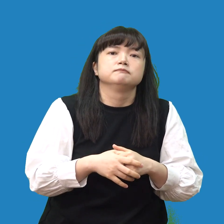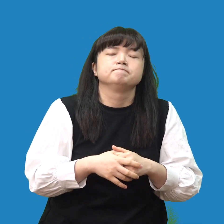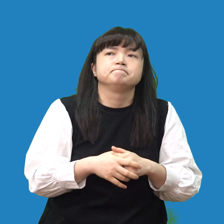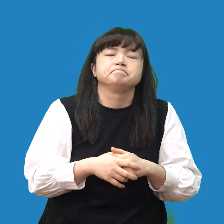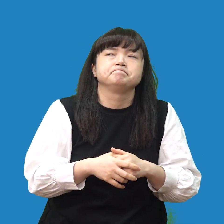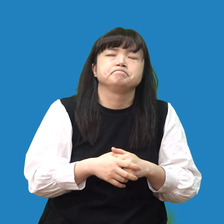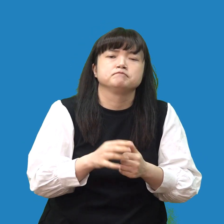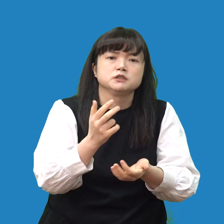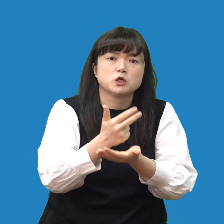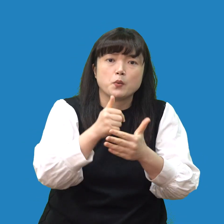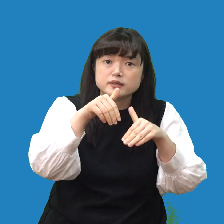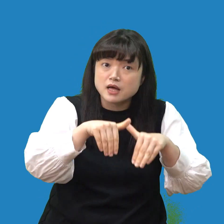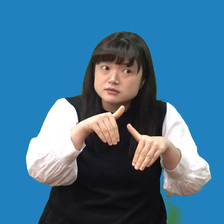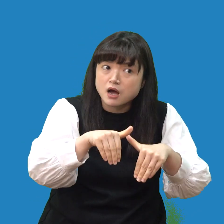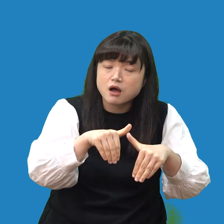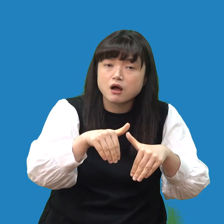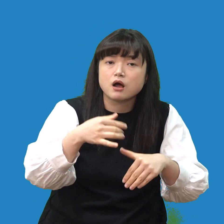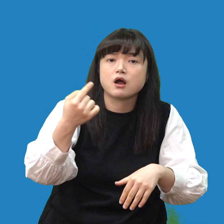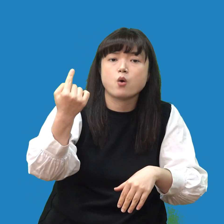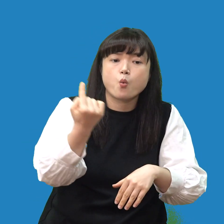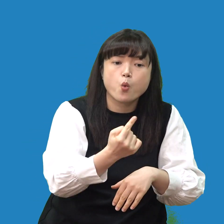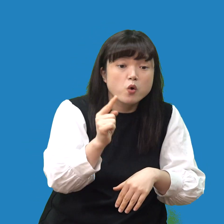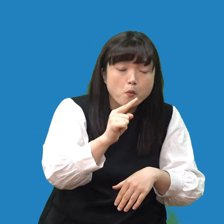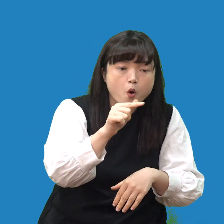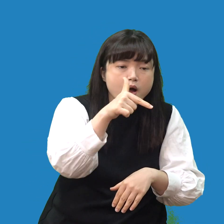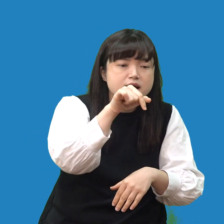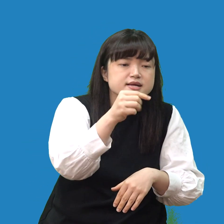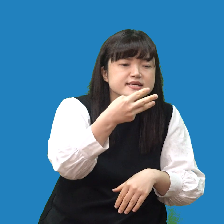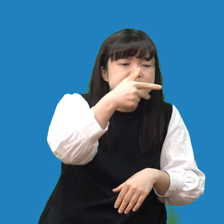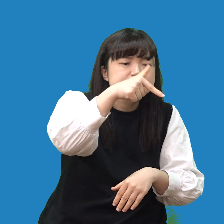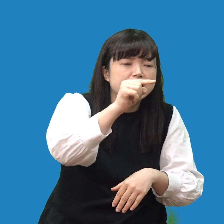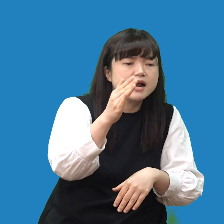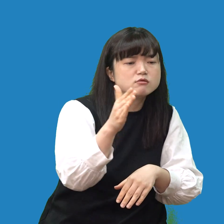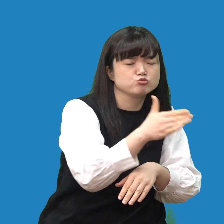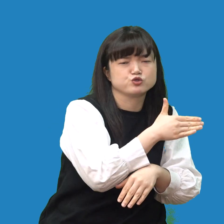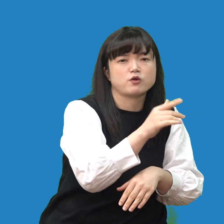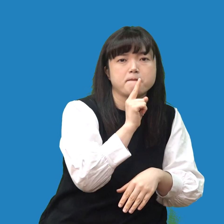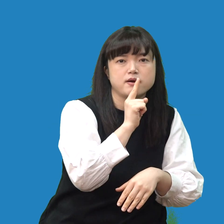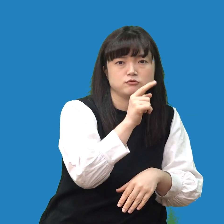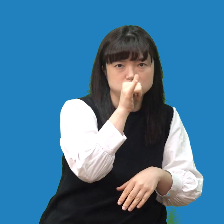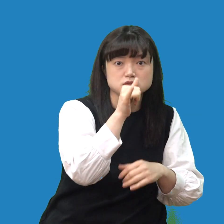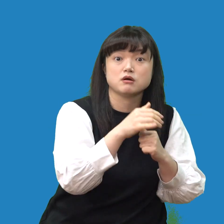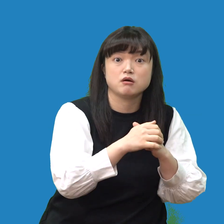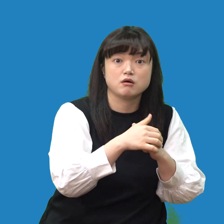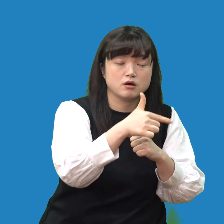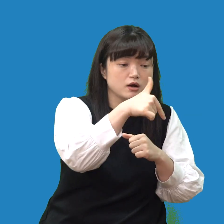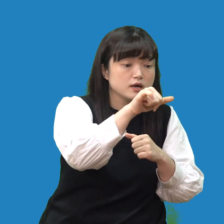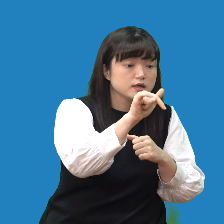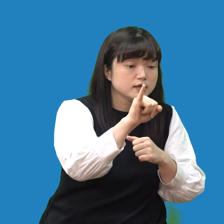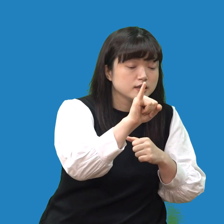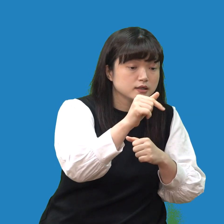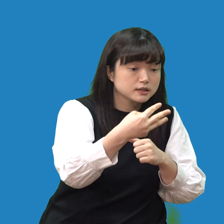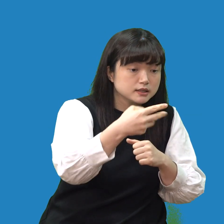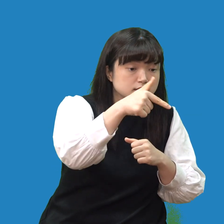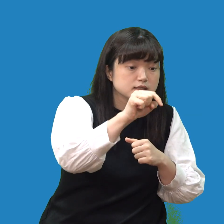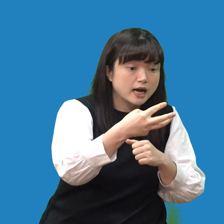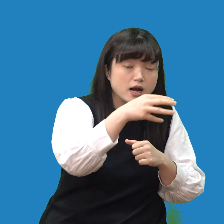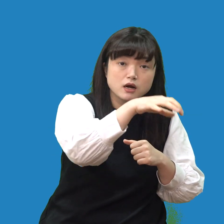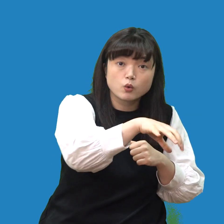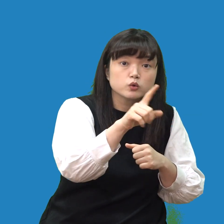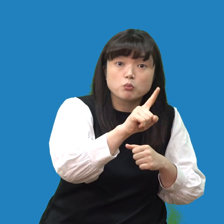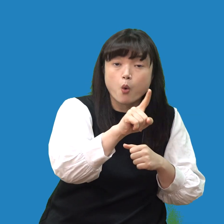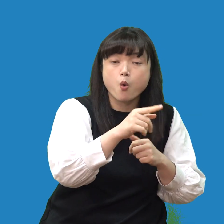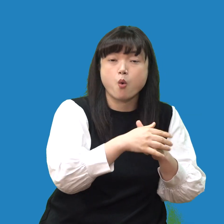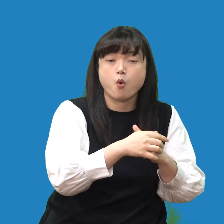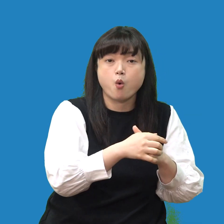여기에 여호와의 사자가 올라온 곳이 바로 길갈로부터라고 합니다. 이 길갈은 어떤 곳입니까?